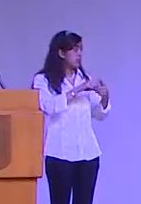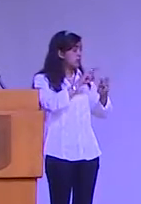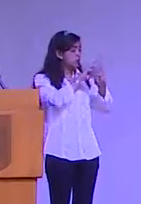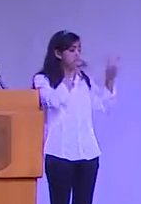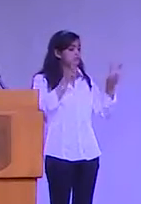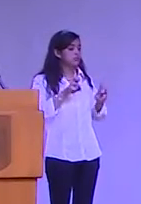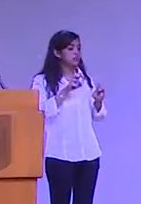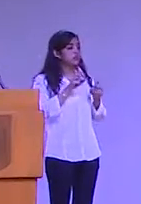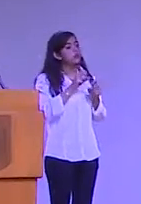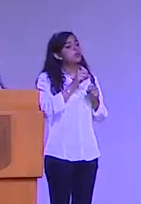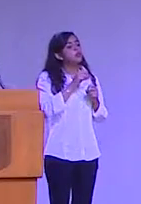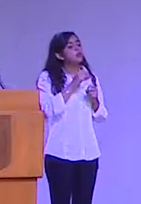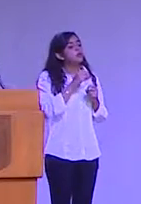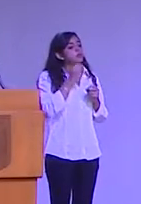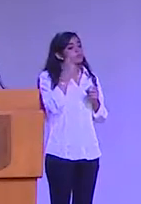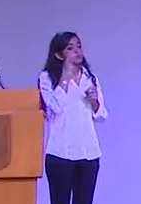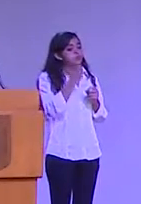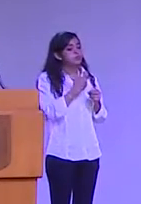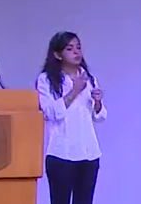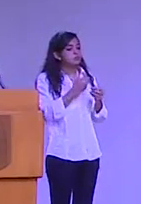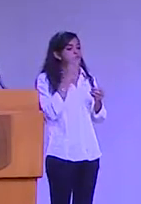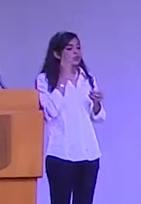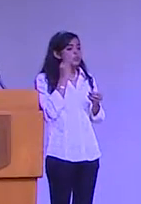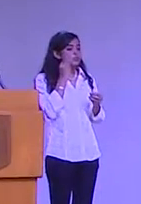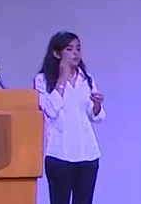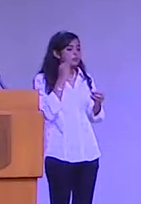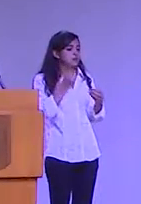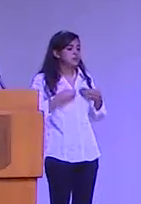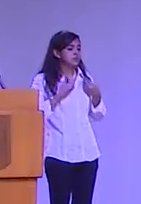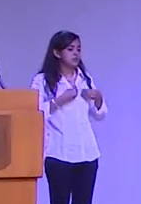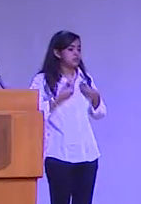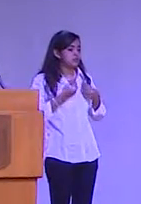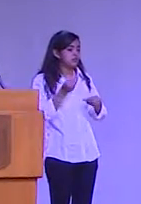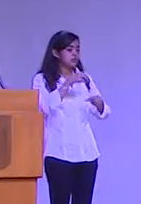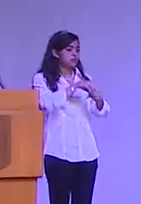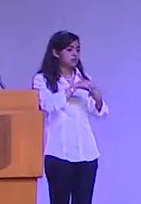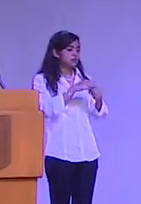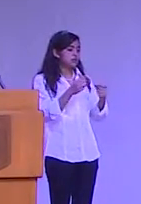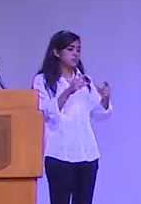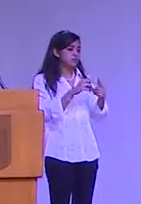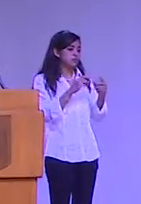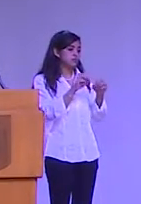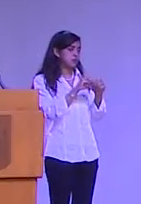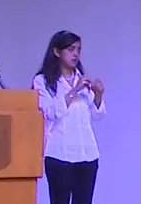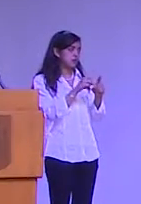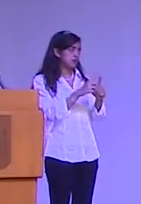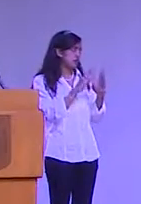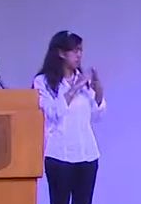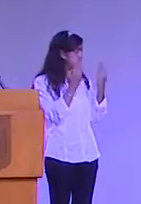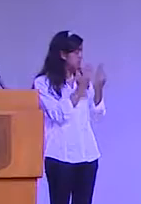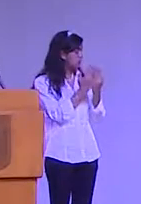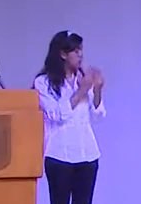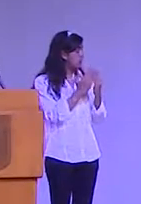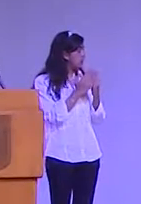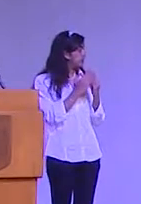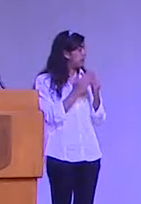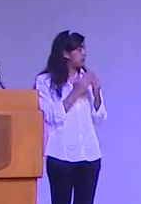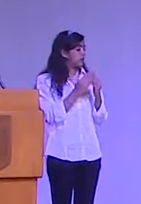la vivencia escolar y la otra, Retos y realidades de la interacción familia-escuela